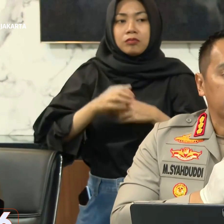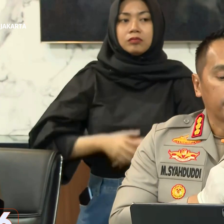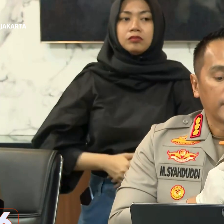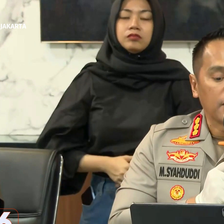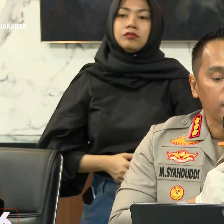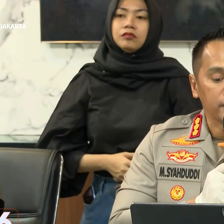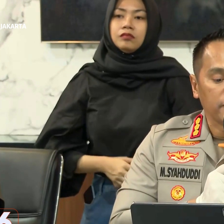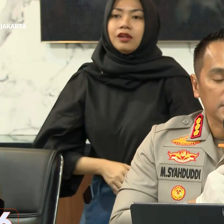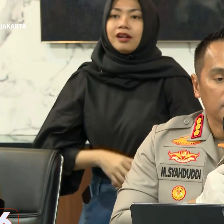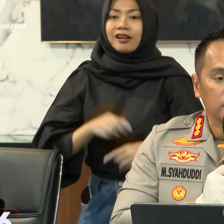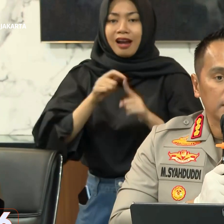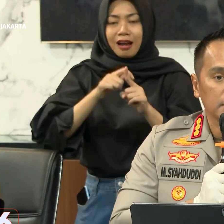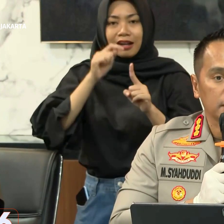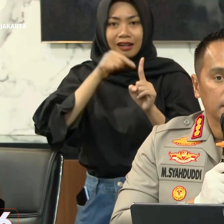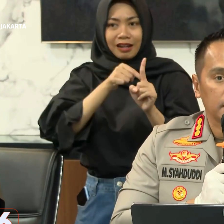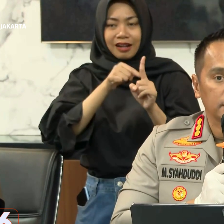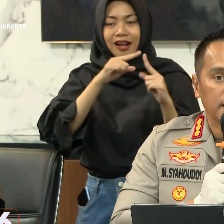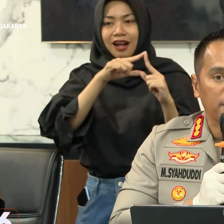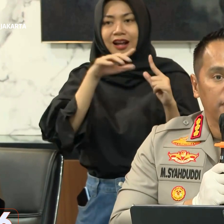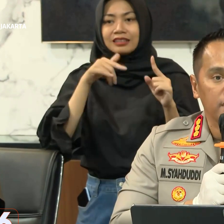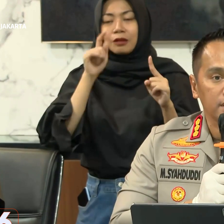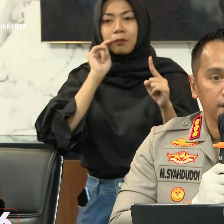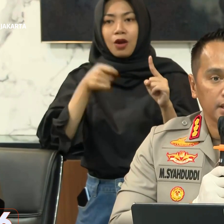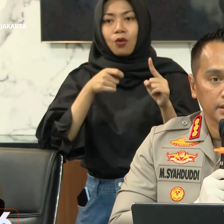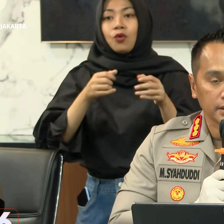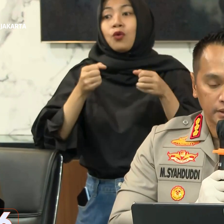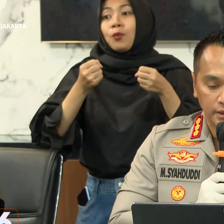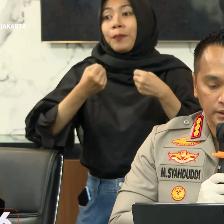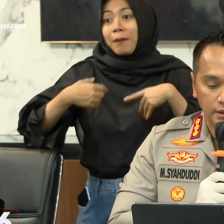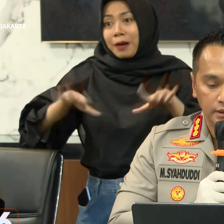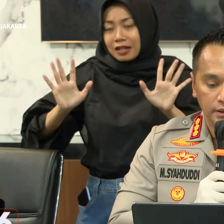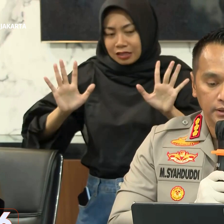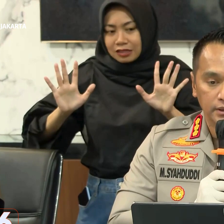Ya, pengakuan yang bersangkutan setelah bebas ini kan